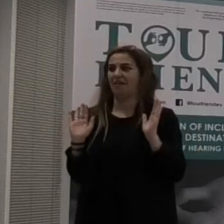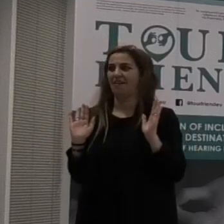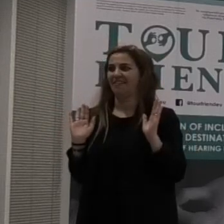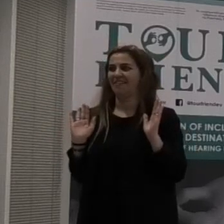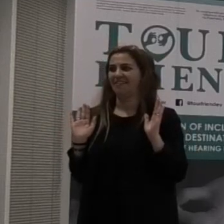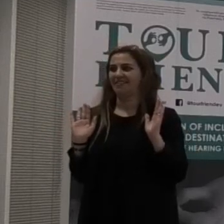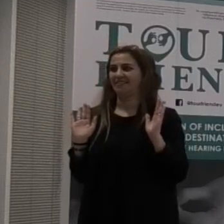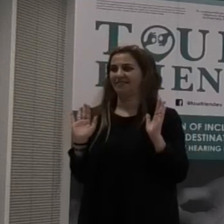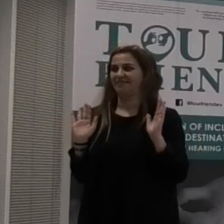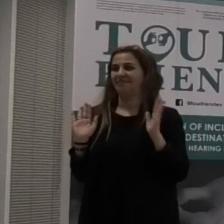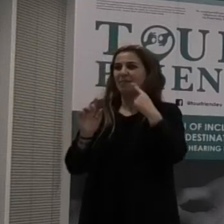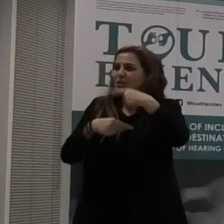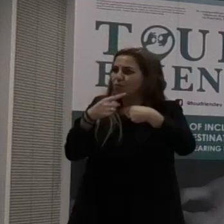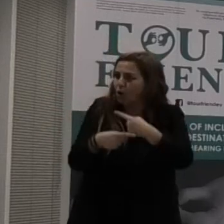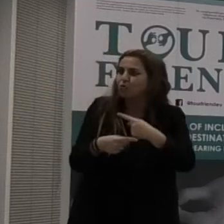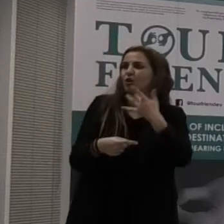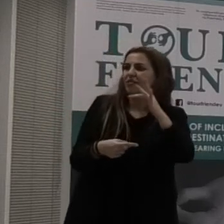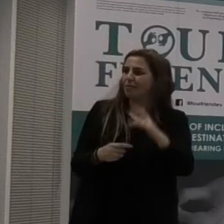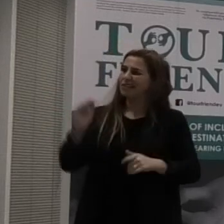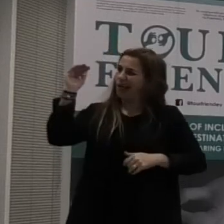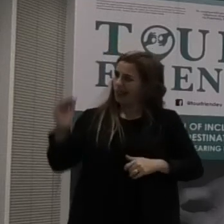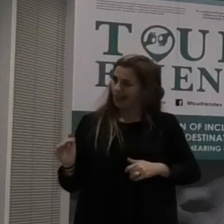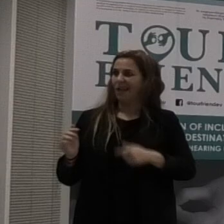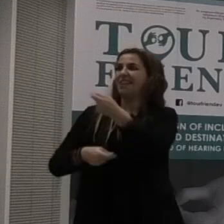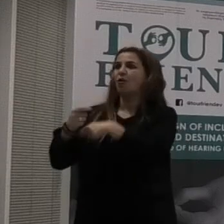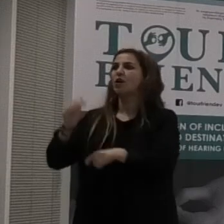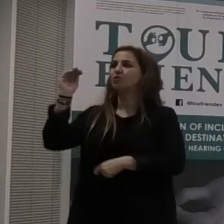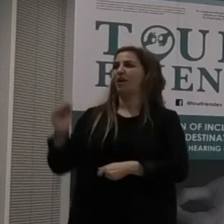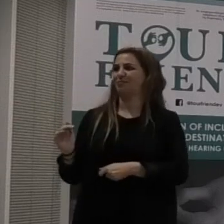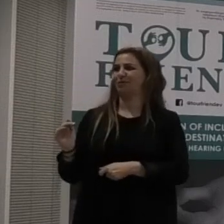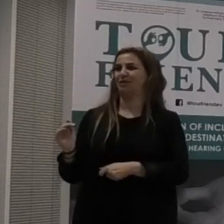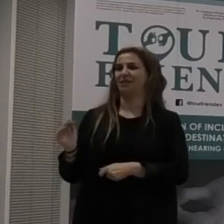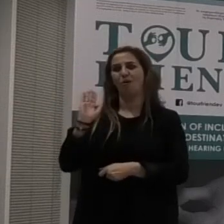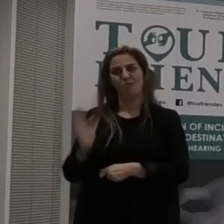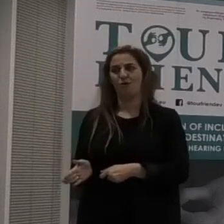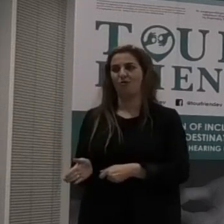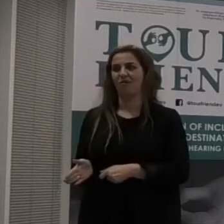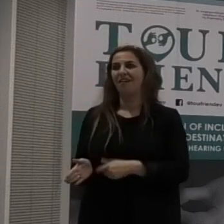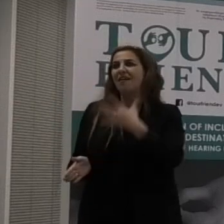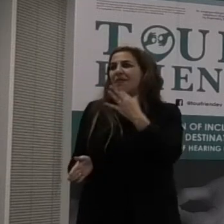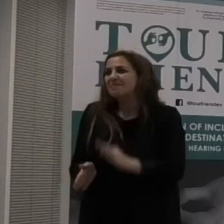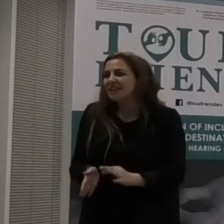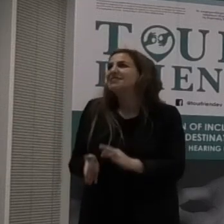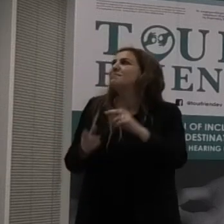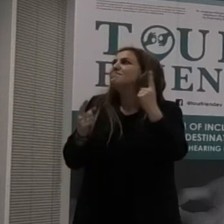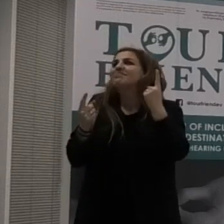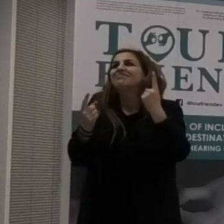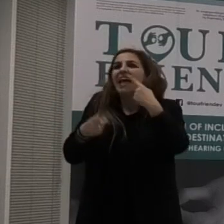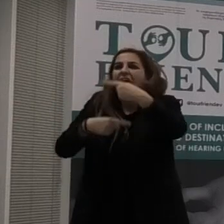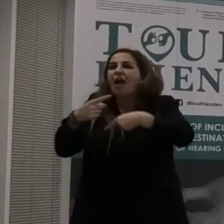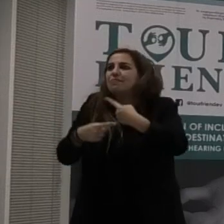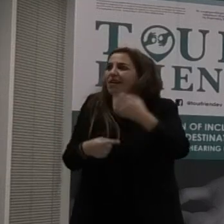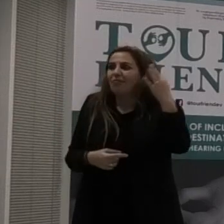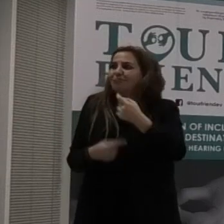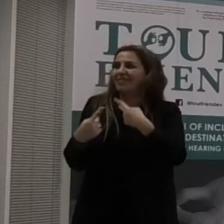και να εξαργυρώσει τους πόντους που έχει κερδίσει. Οπότε μιλάμε για μια απόλυτα ολοκληρωμένη εμπειρία εξερεύνησης της πόλης που συνδυάζει